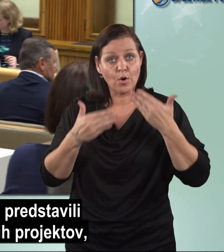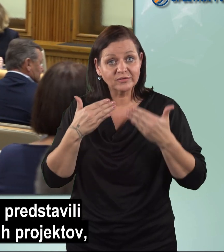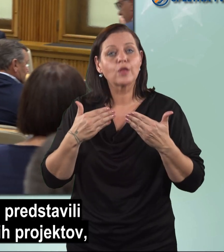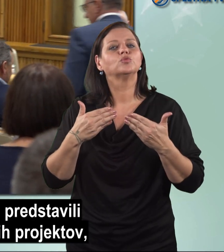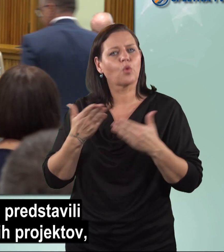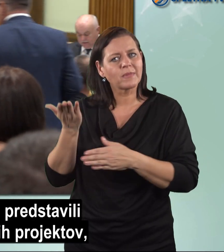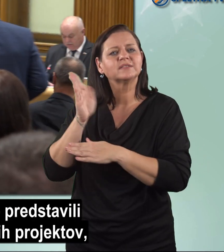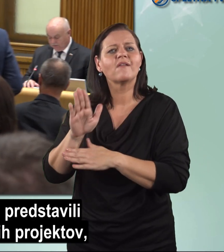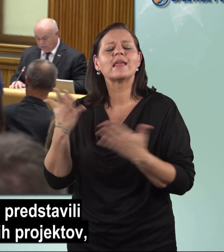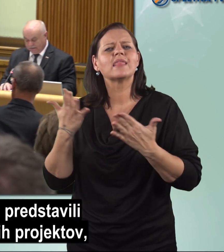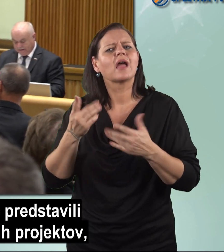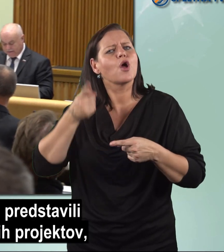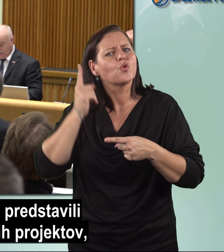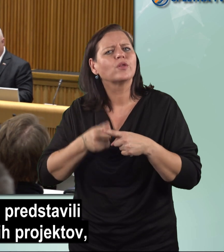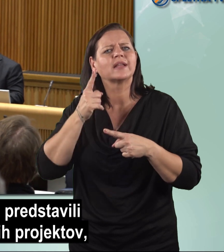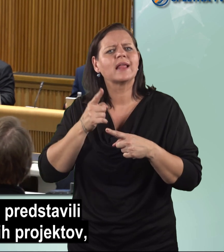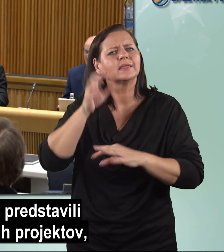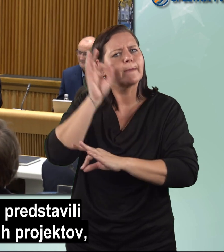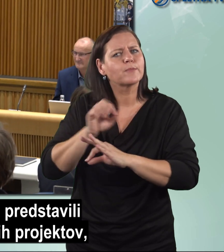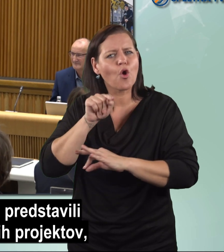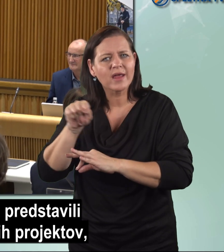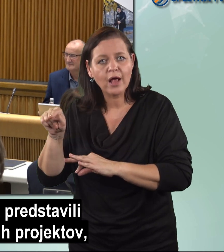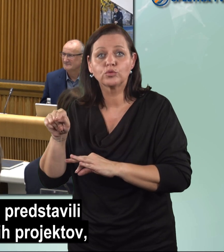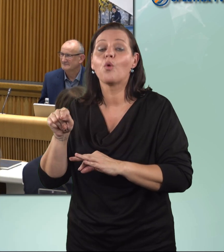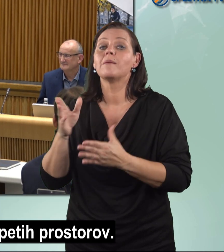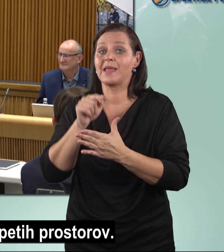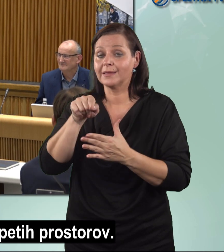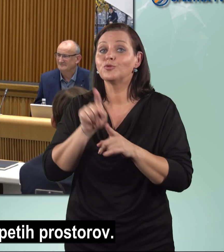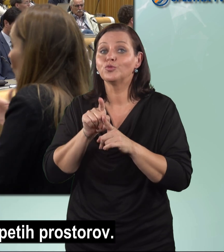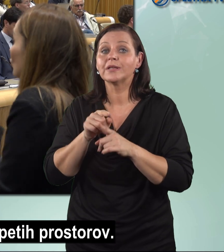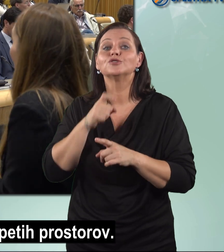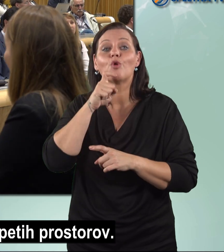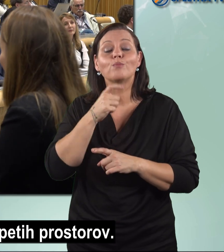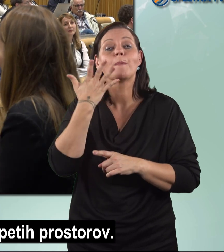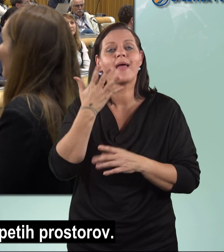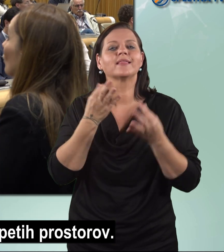konkretnih projektov, med njimi zgodbo 5 prostorov.